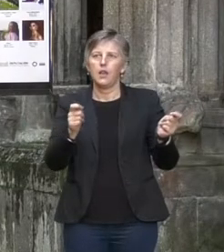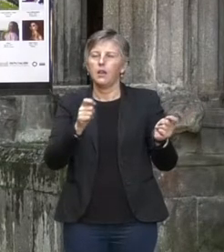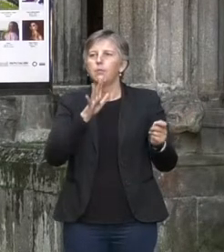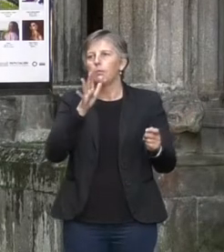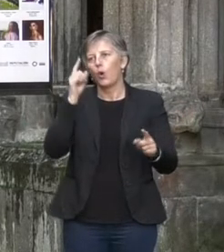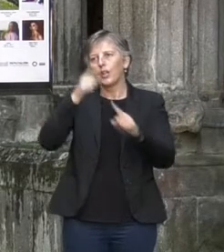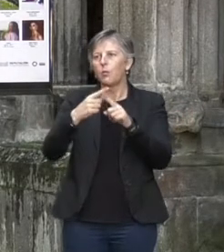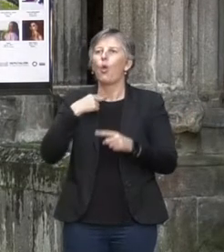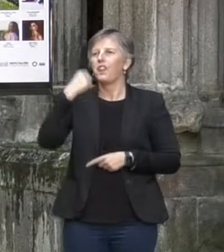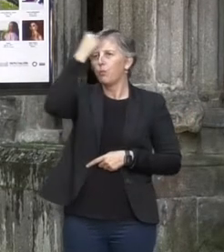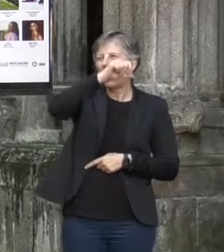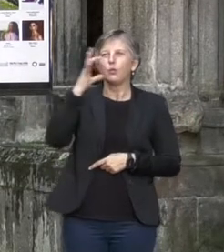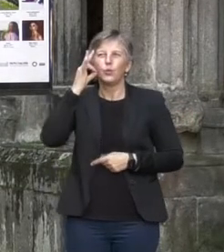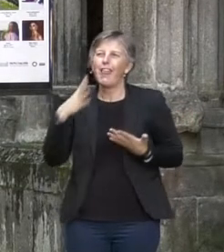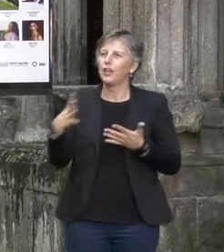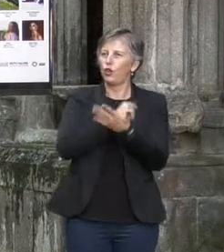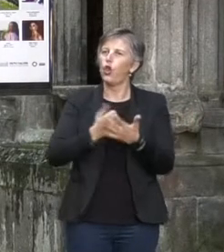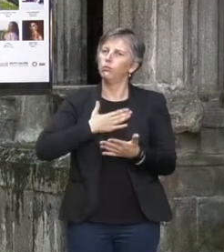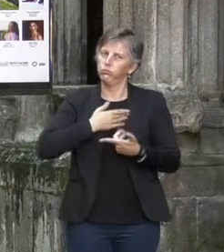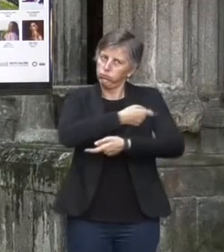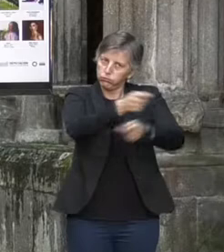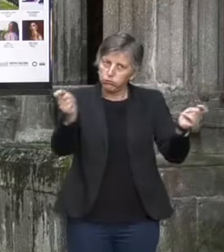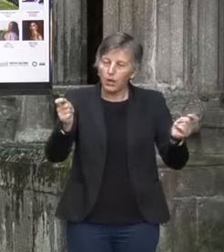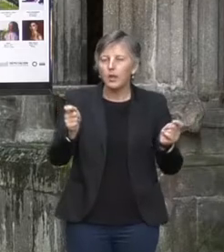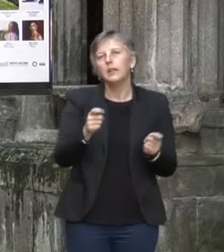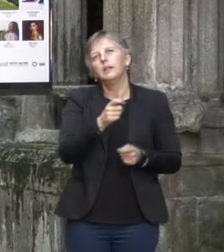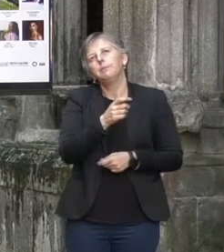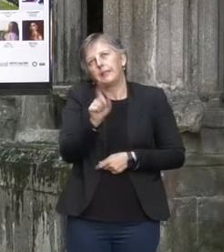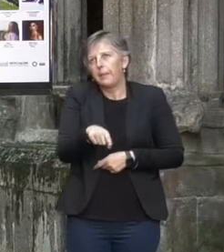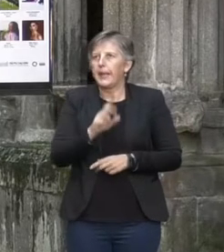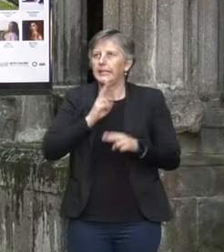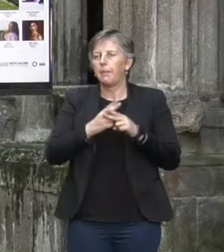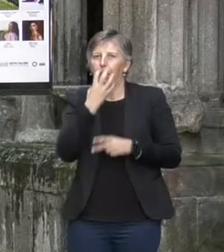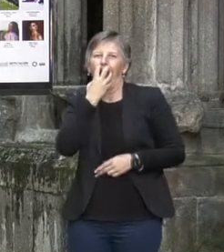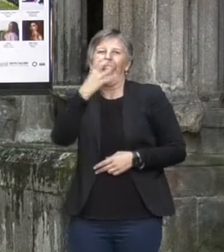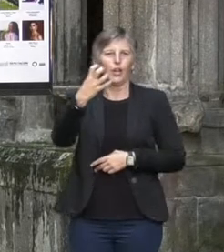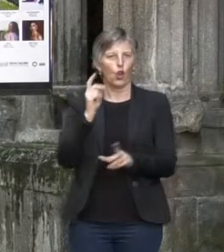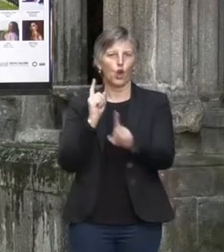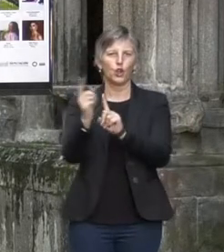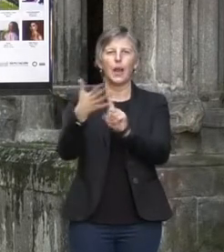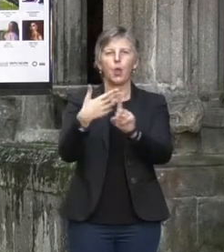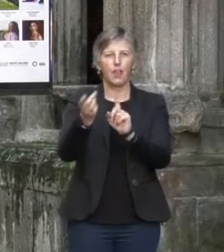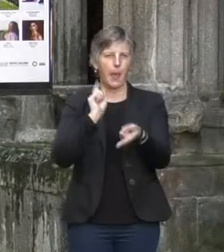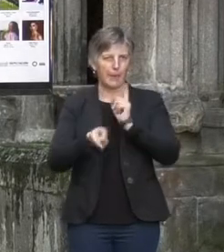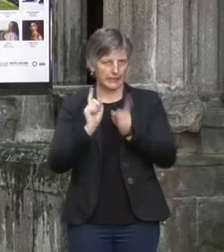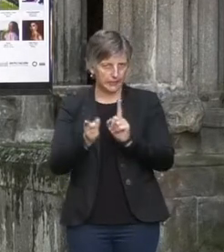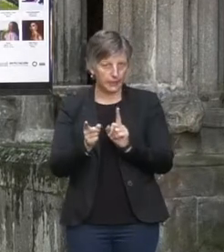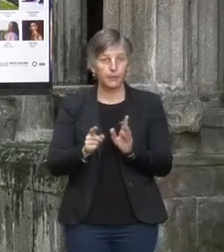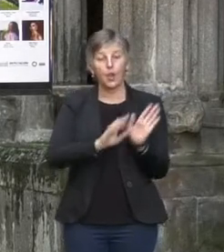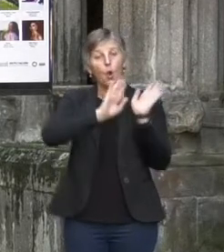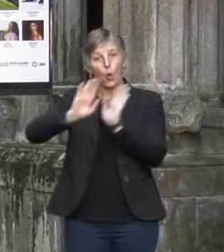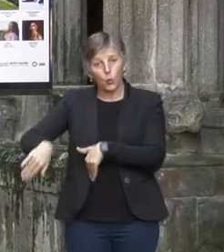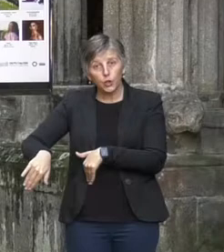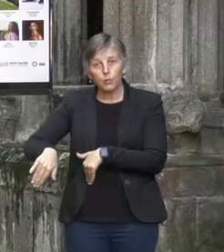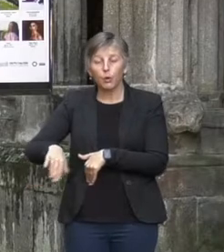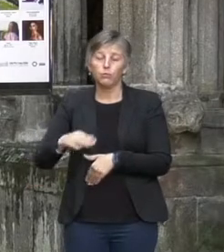e deputadas a teñan, e polo tanto tamén como un grito contra as violencias machistas. E por último,